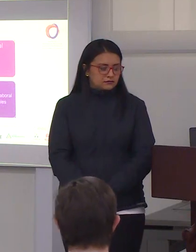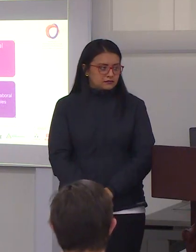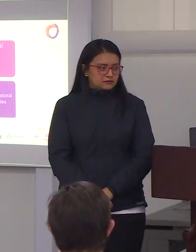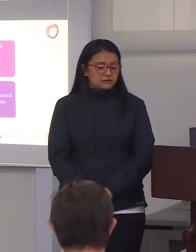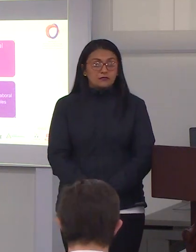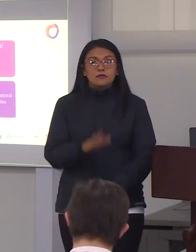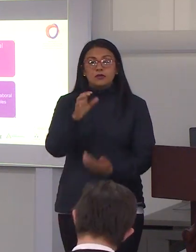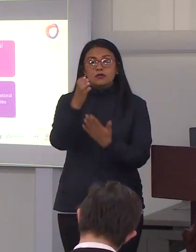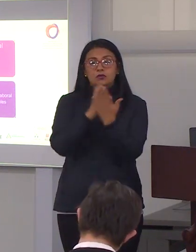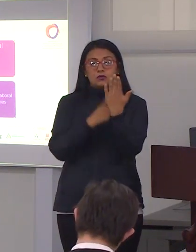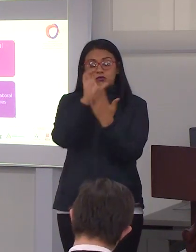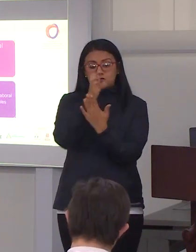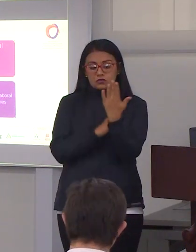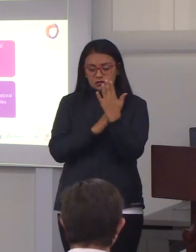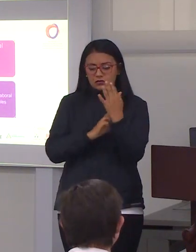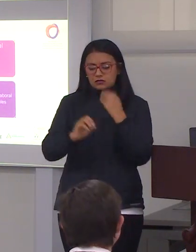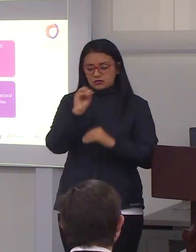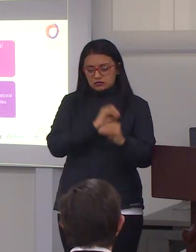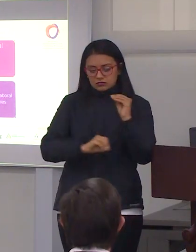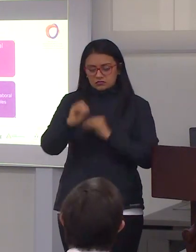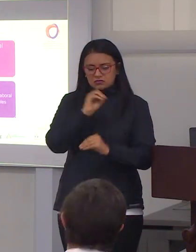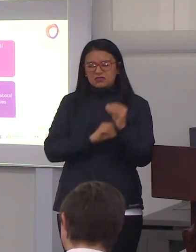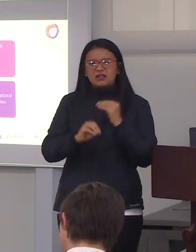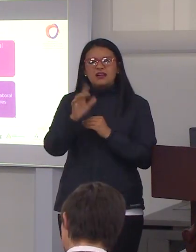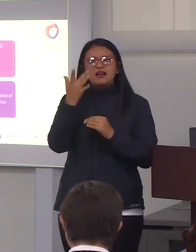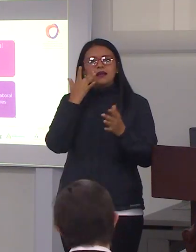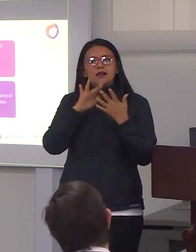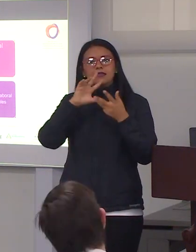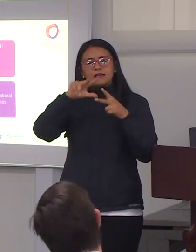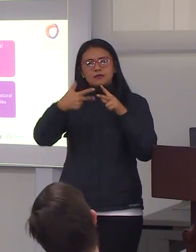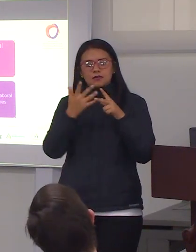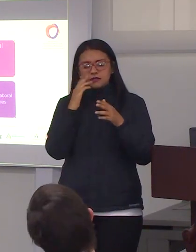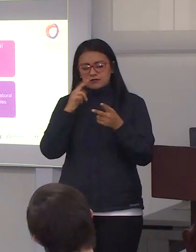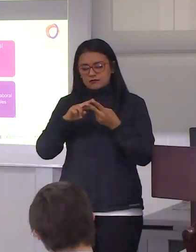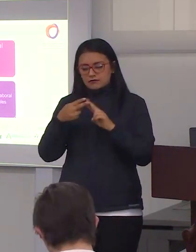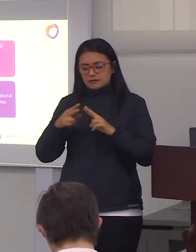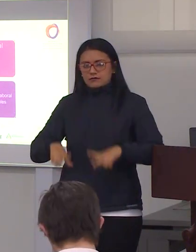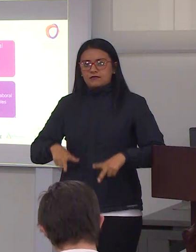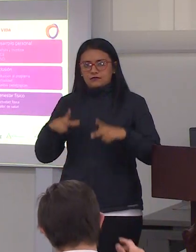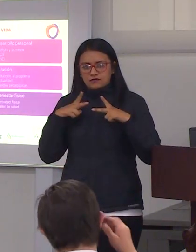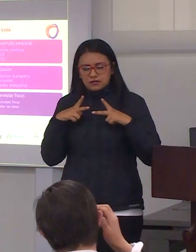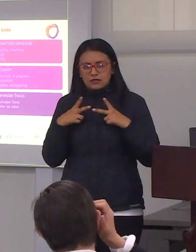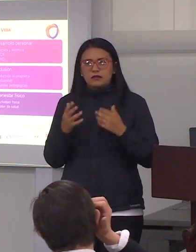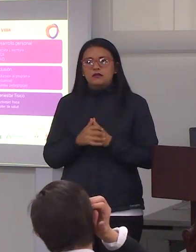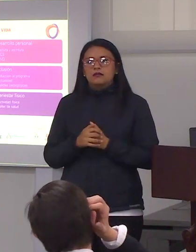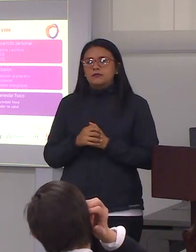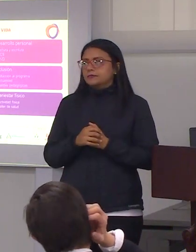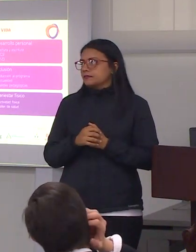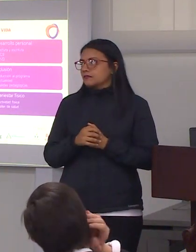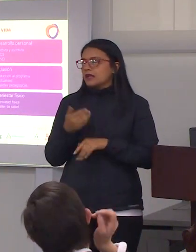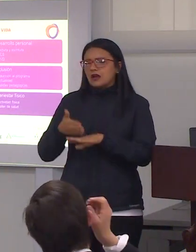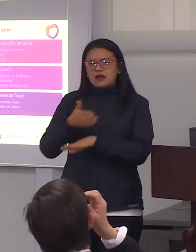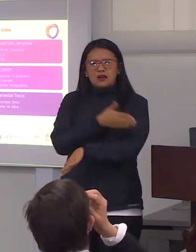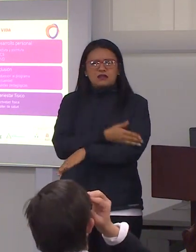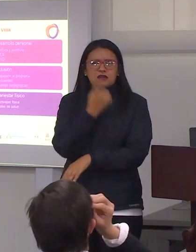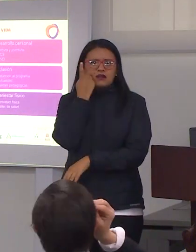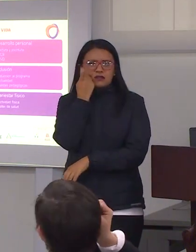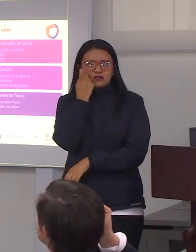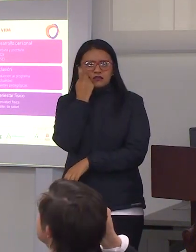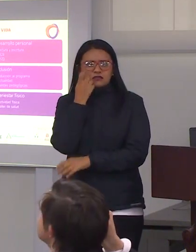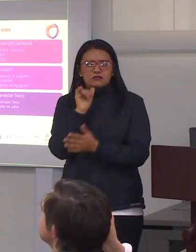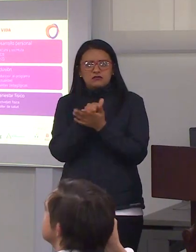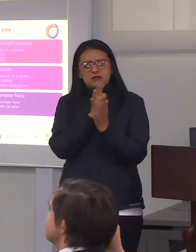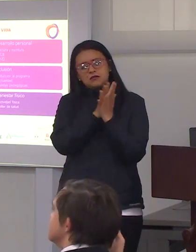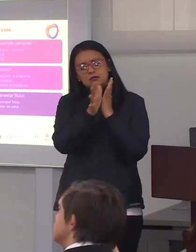El currículo lo montamos alrededor de las dimensiones de calidad de vida, sigue, como se habló un poquito ayer también,